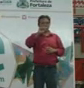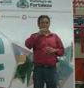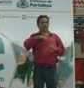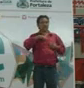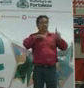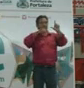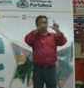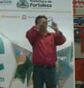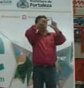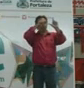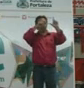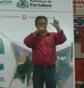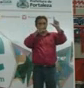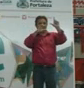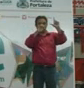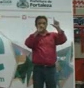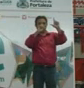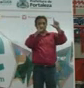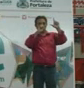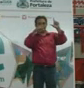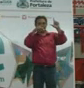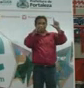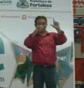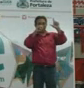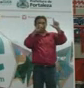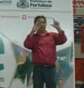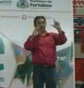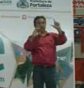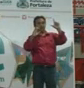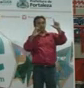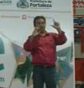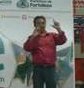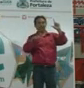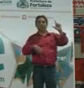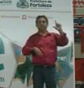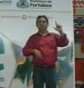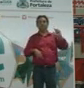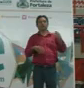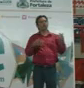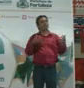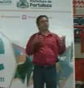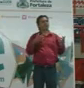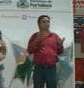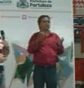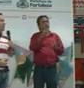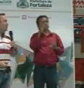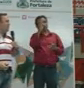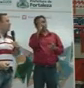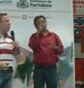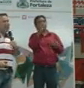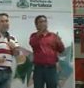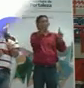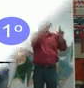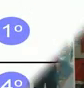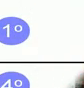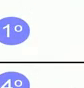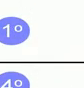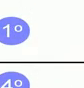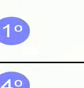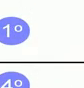seno com S. Também, inclusive, está em ordem alfabética. Tá? Você acaba não confundindo se você pensar dessa maneira.